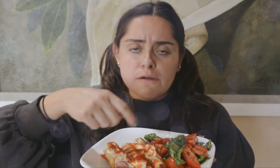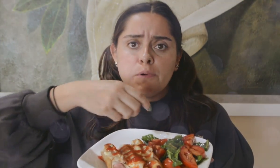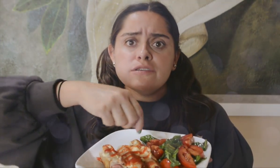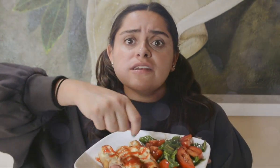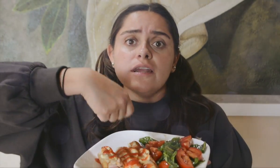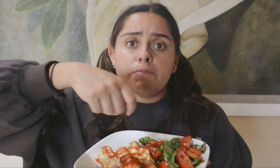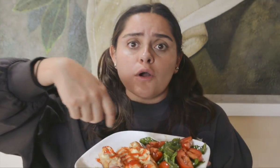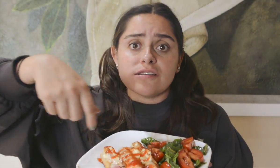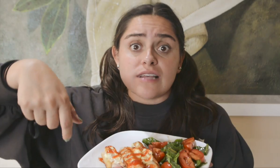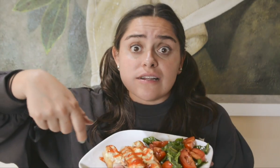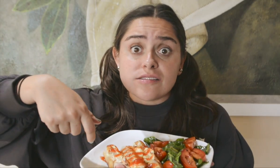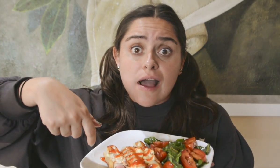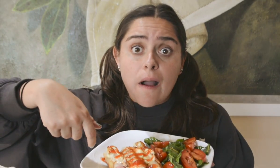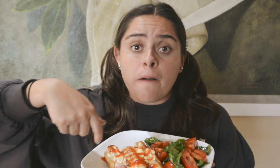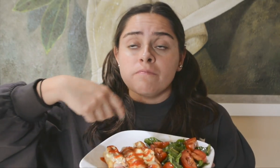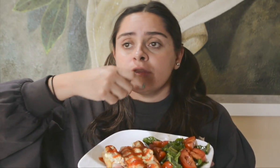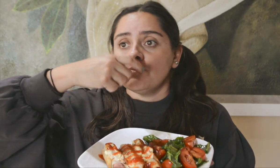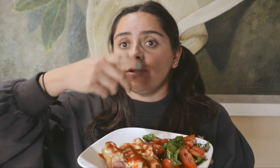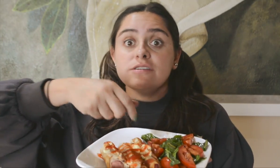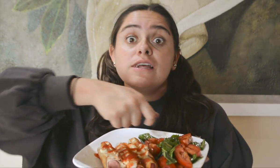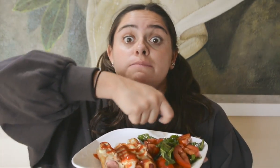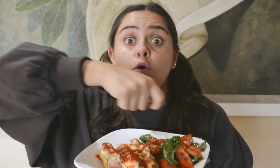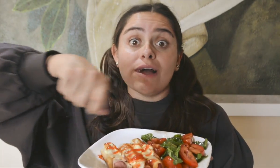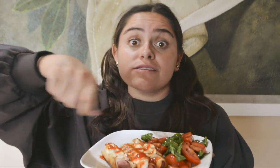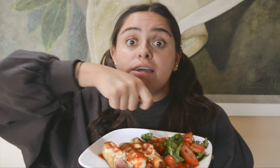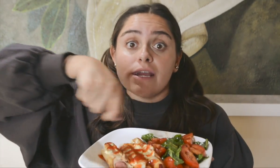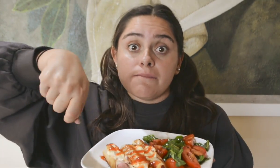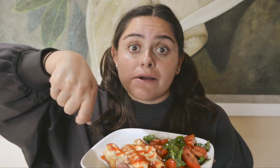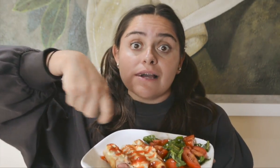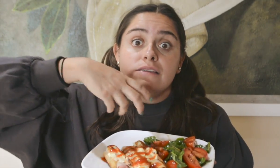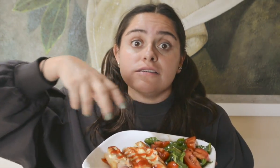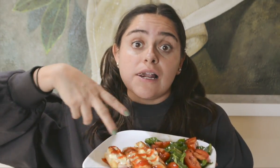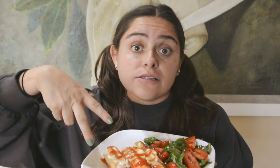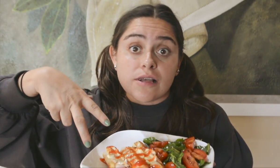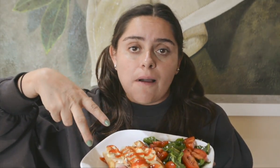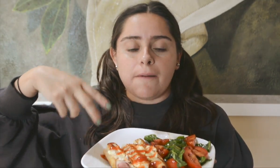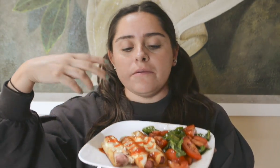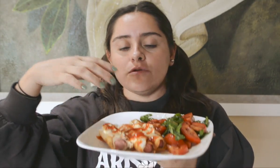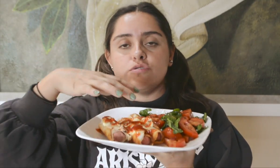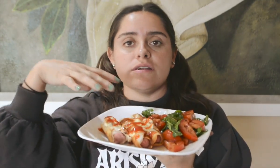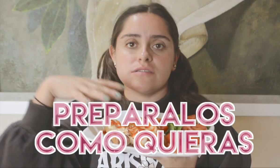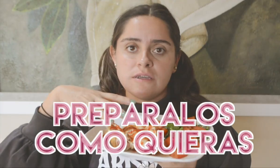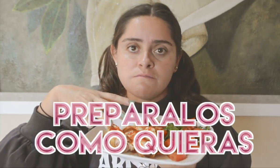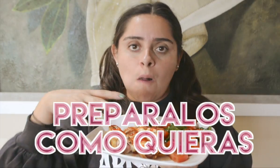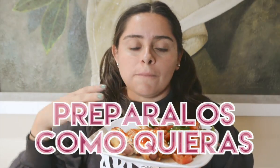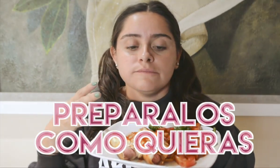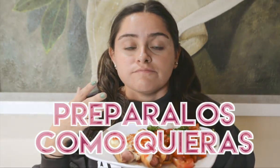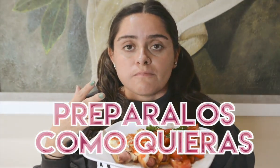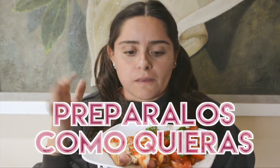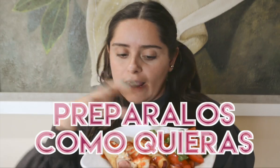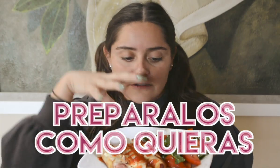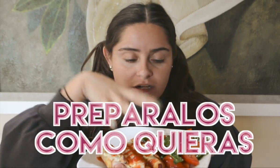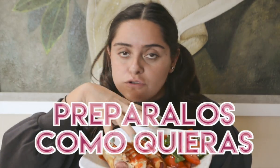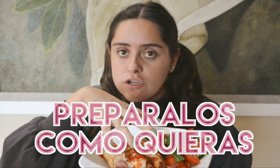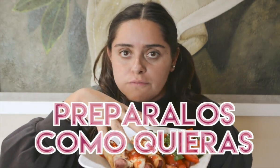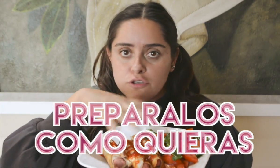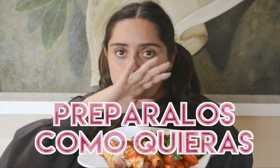puede ser que le pongas salsa, puede ser que le pongas crema y salsa. A mí me gustan así. Así los he comido toda la